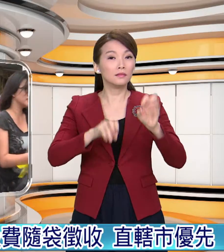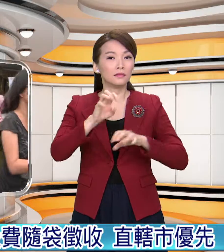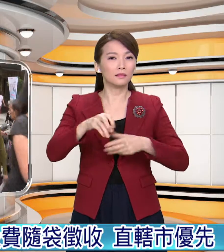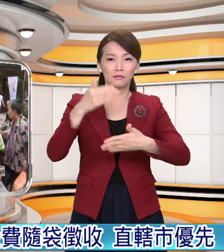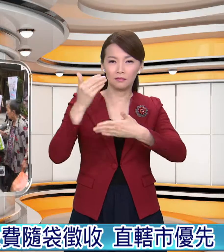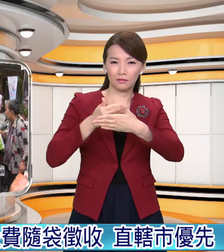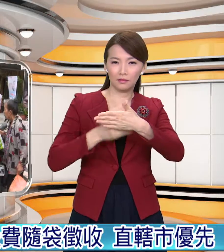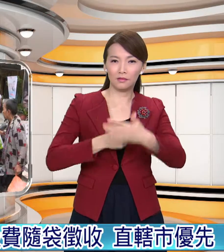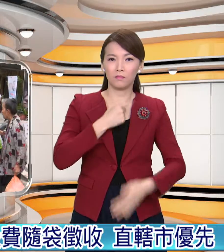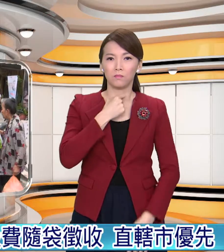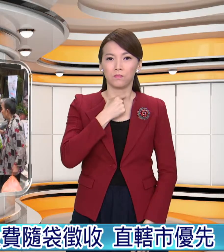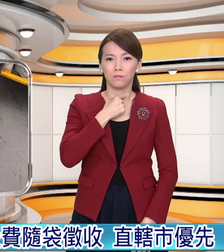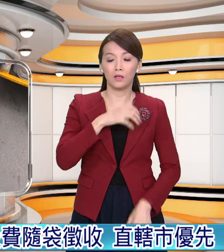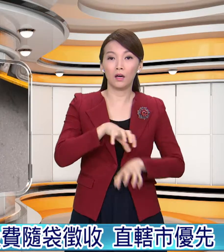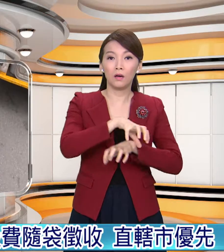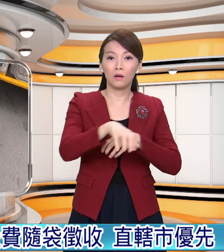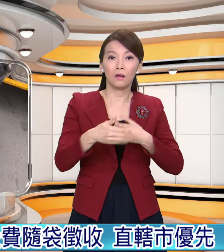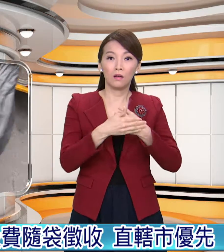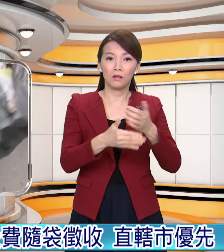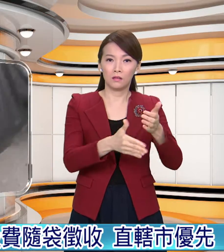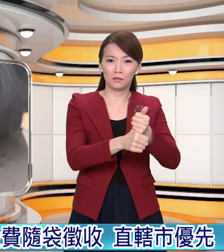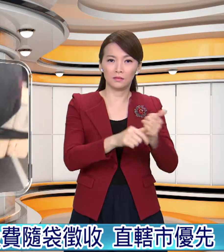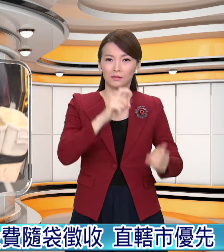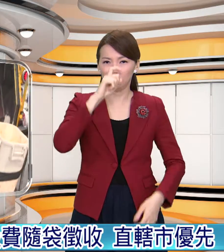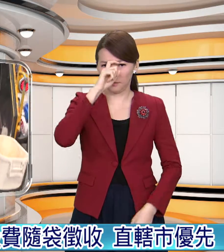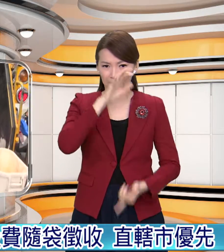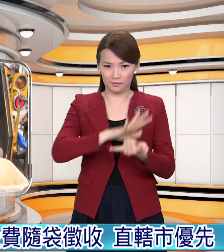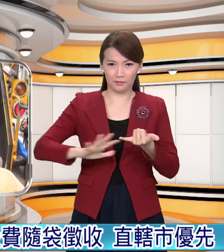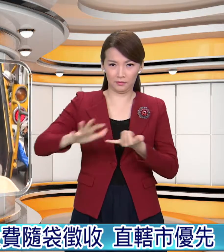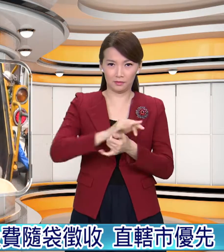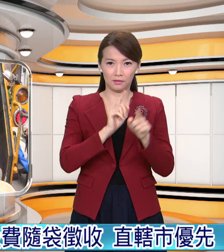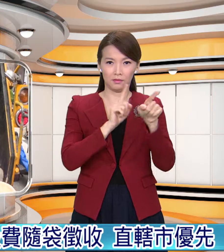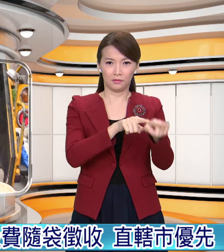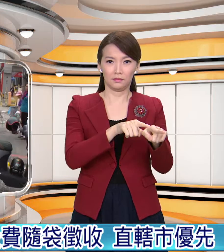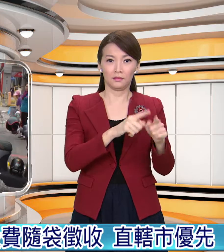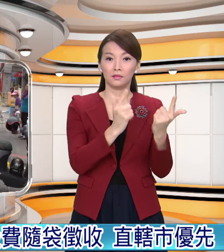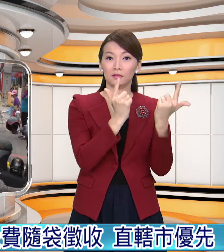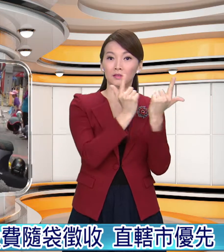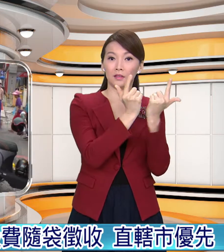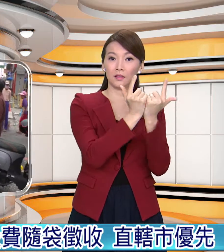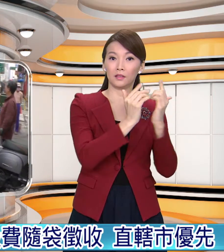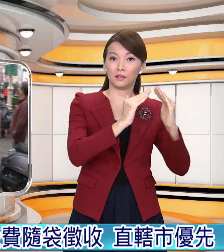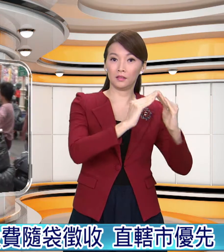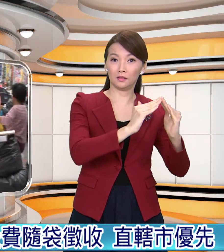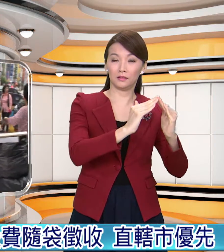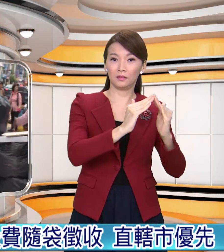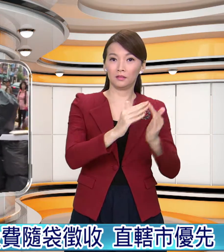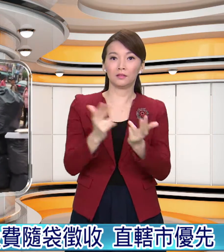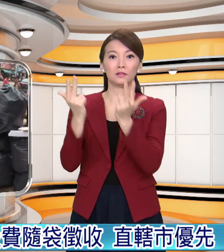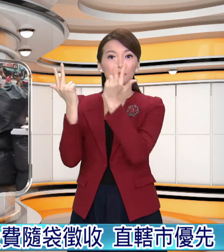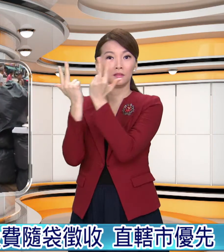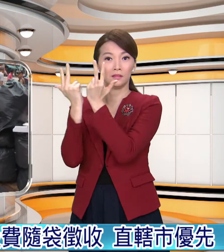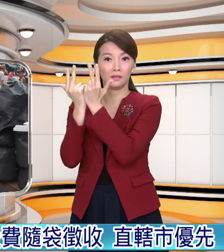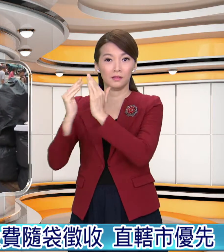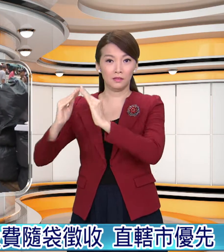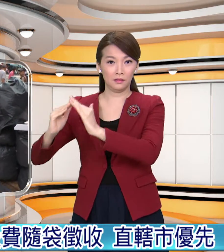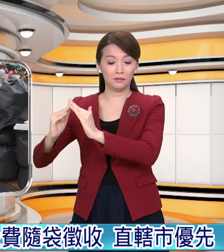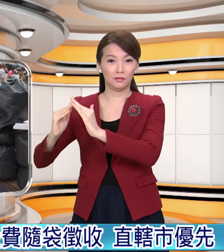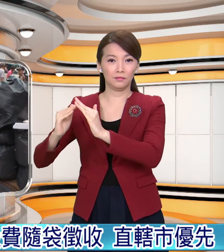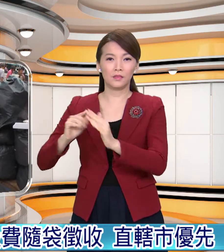垃圾要减量，环保署希望全国都跟随台北市和新北市实施垃圾